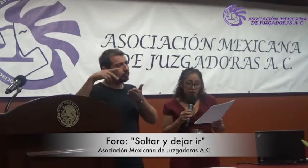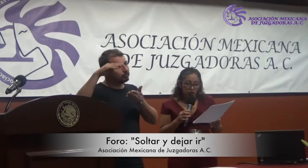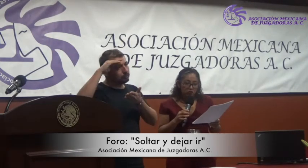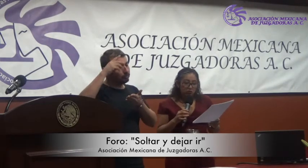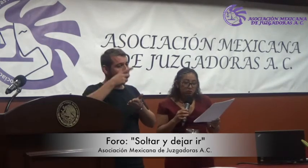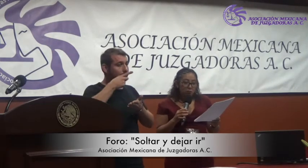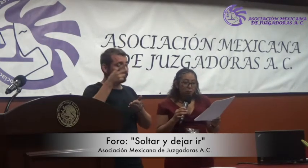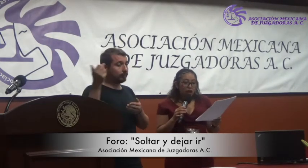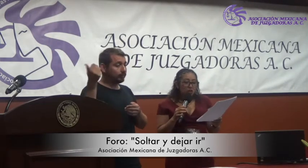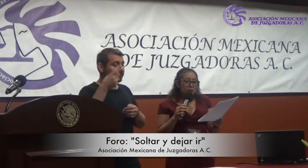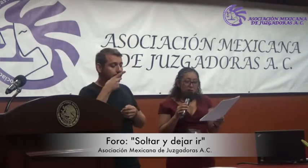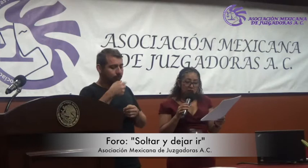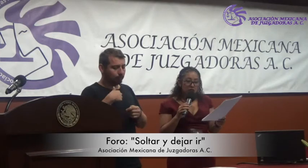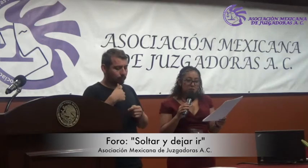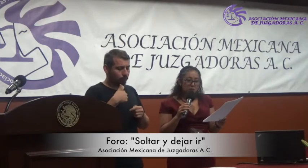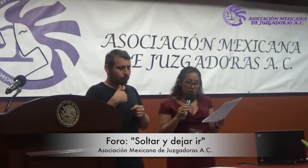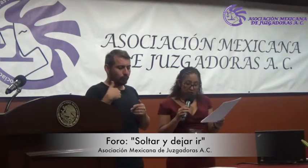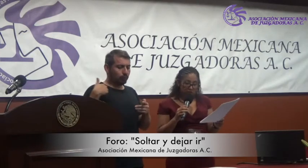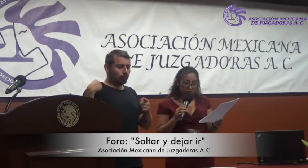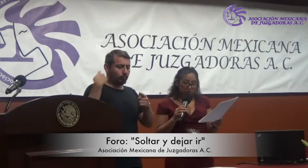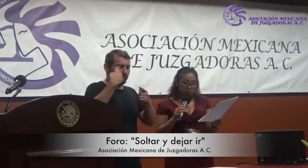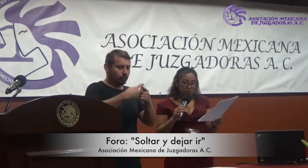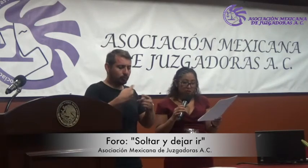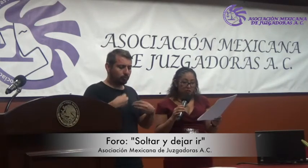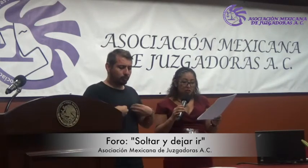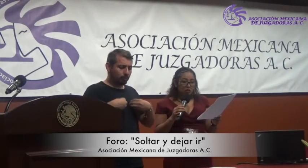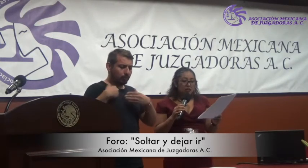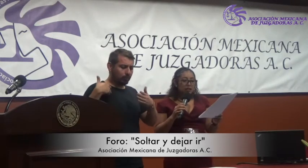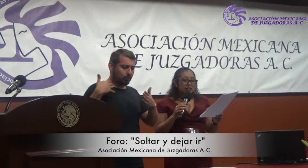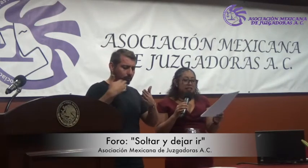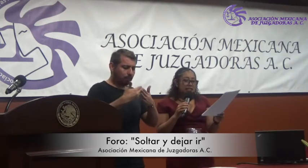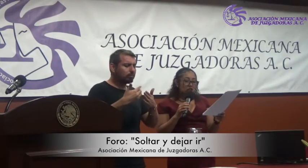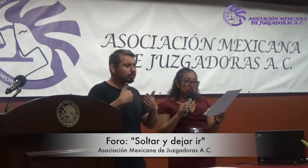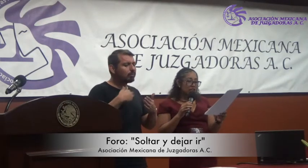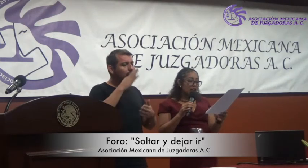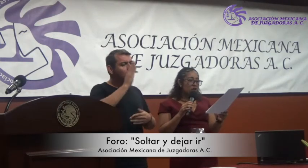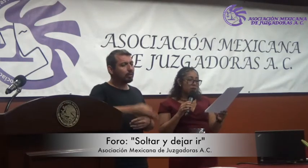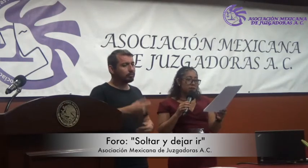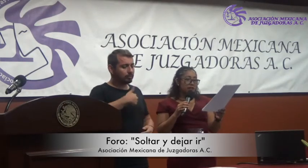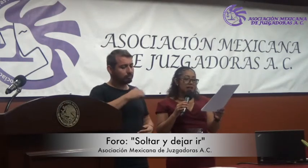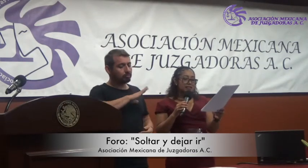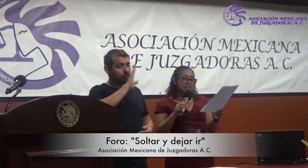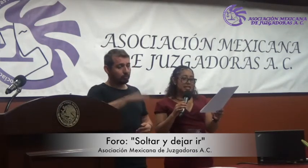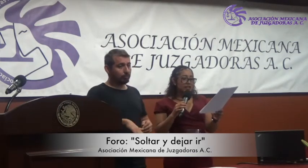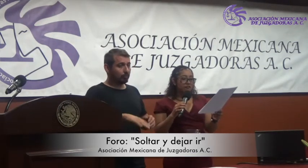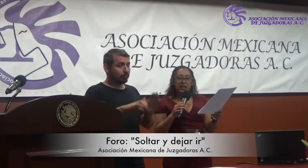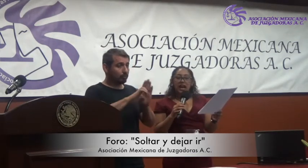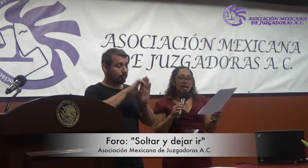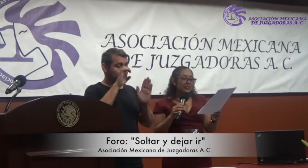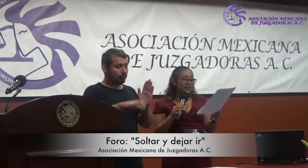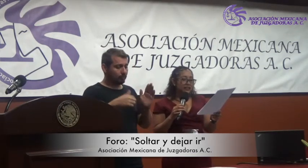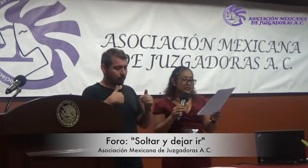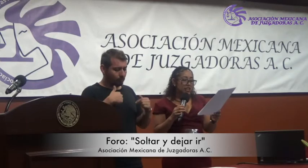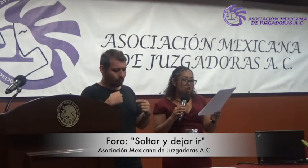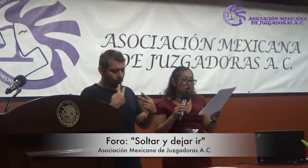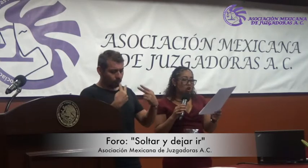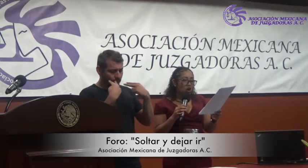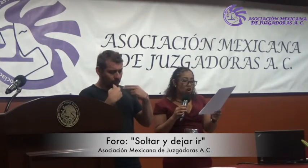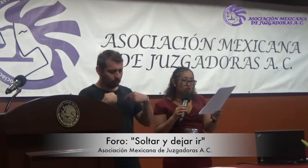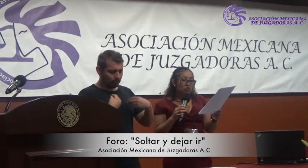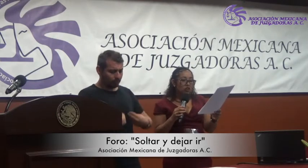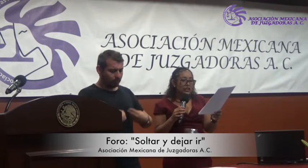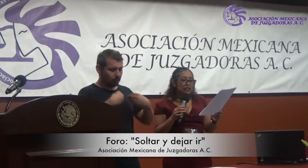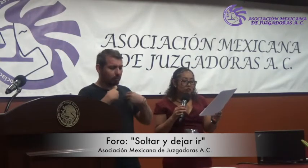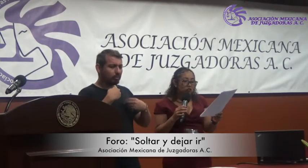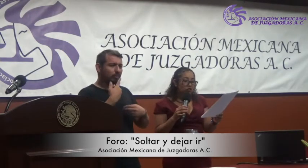que he vivido, puedo permitirme morir. Si considero mi vida insignificante, sin